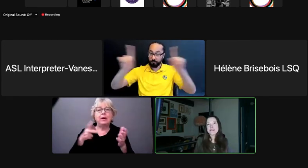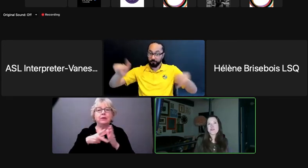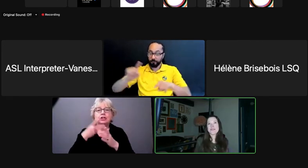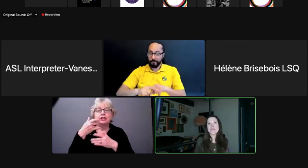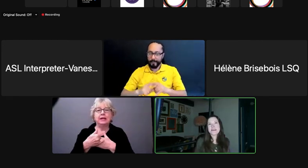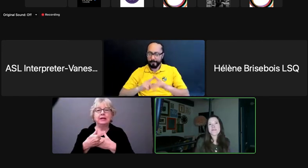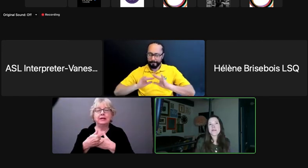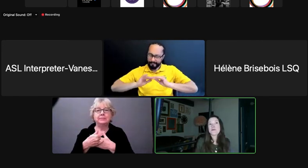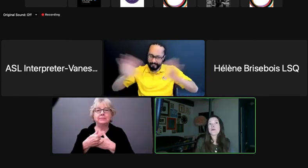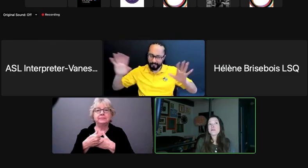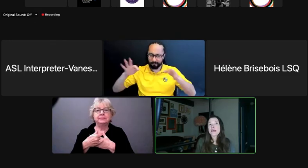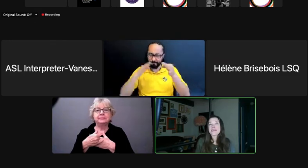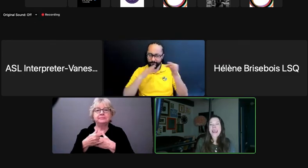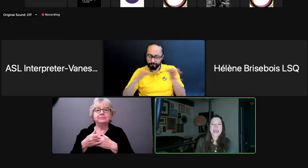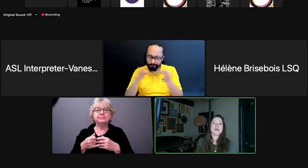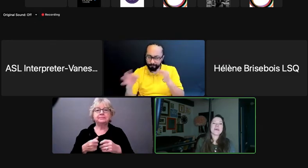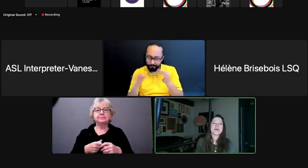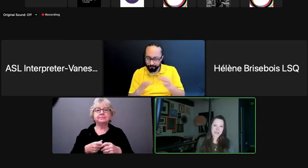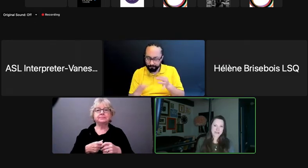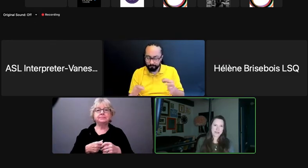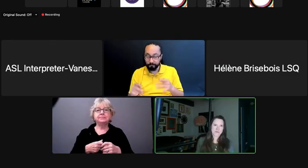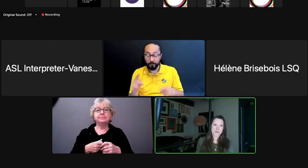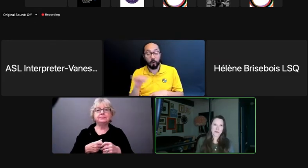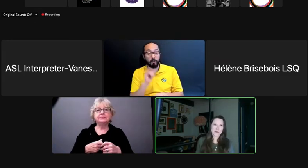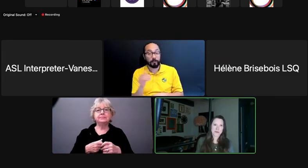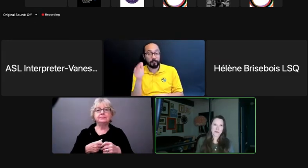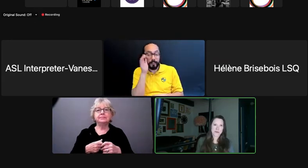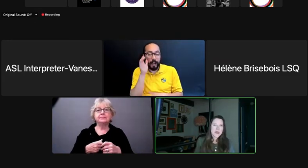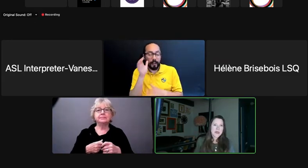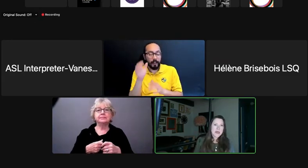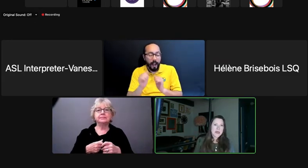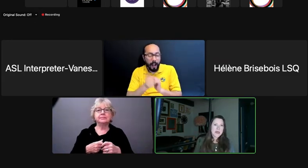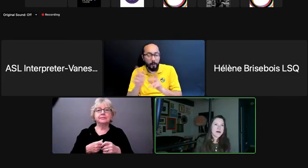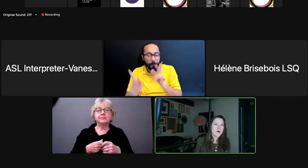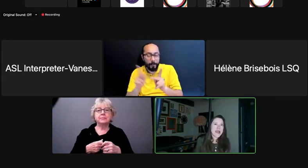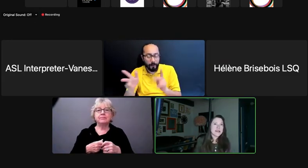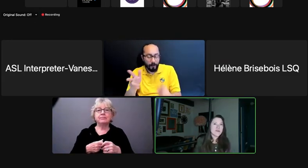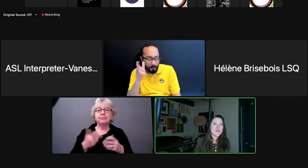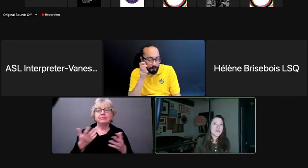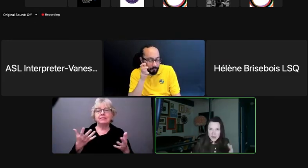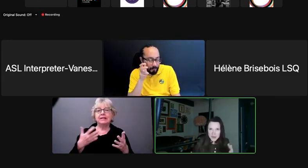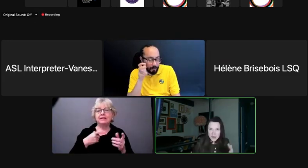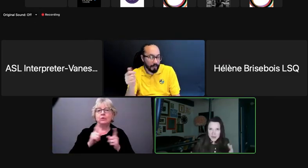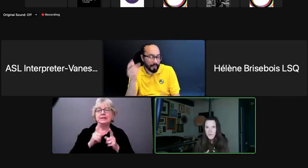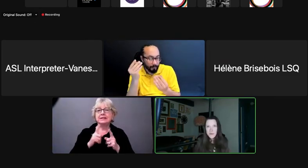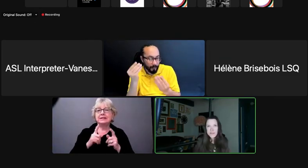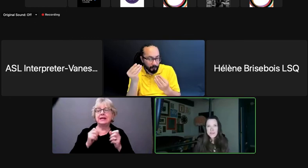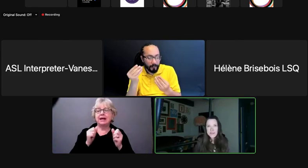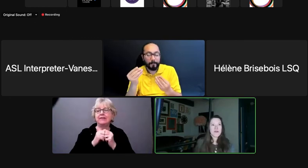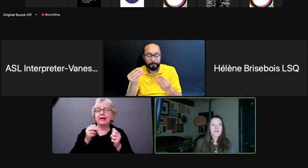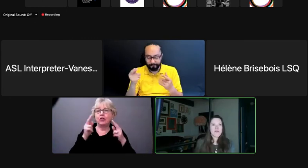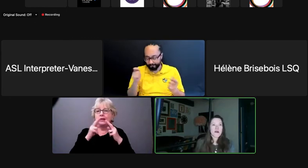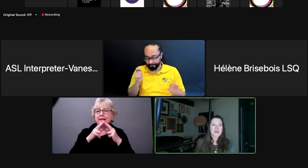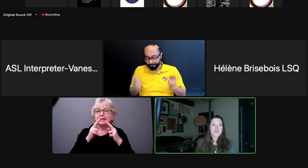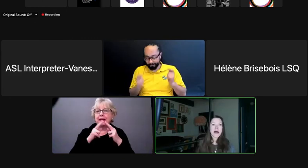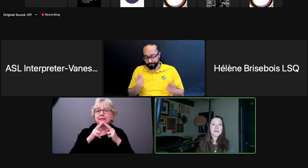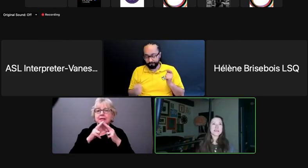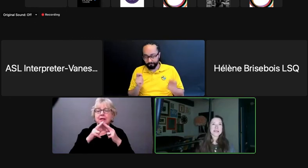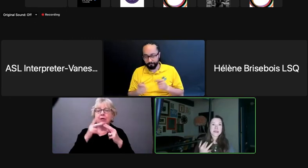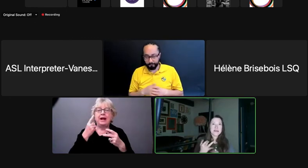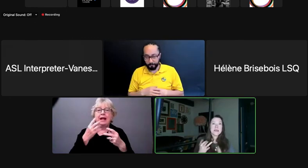en fait ça vient avec une connaissance approfondie de l'intégration de l